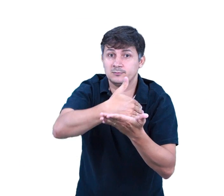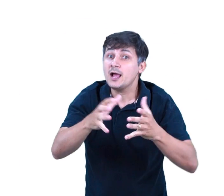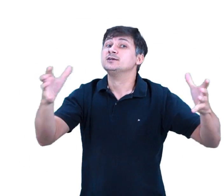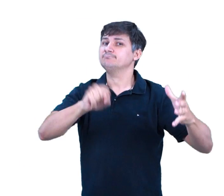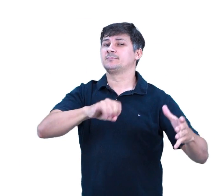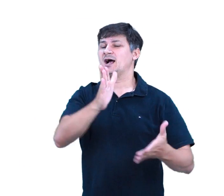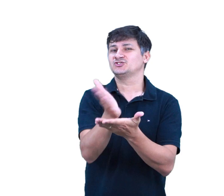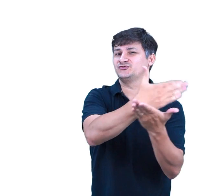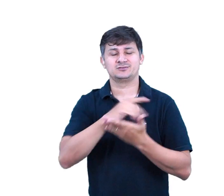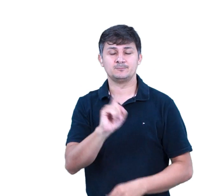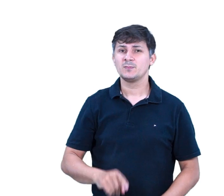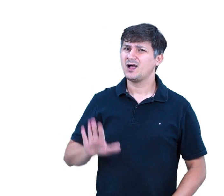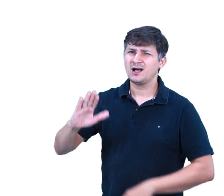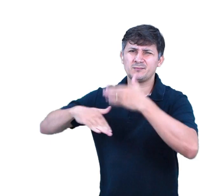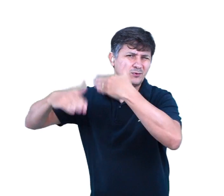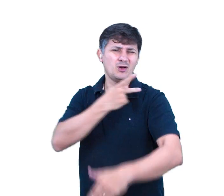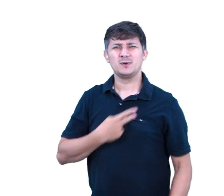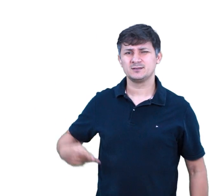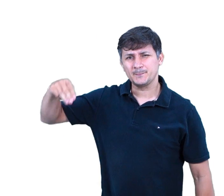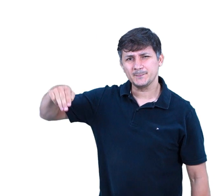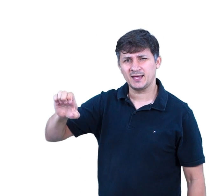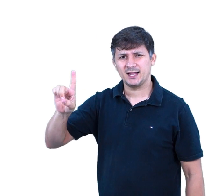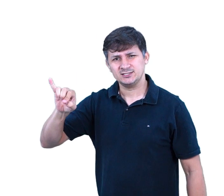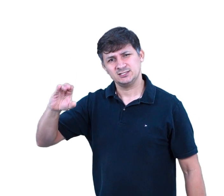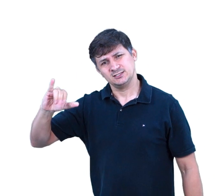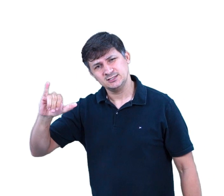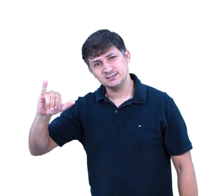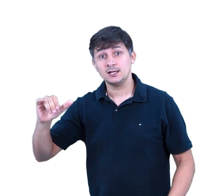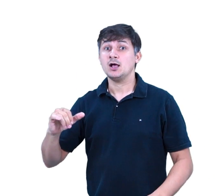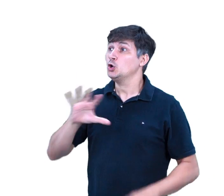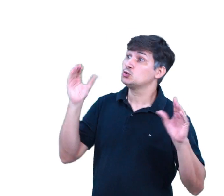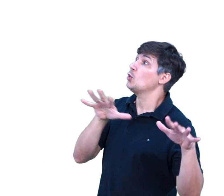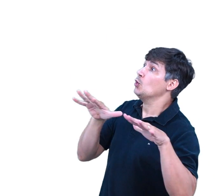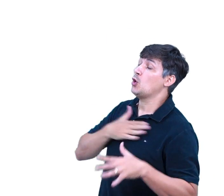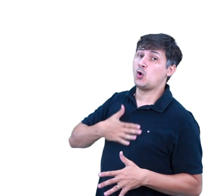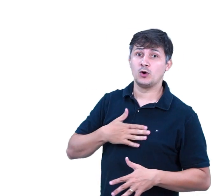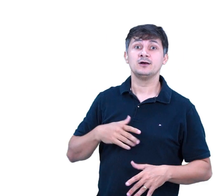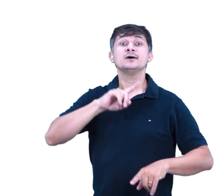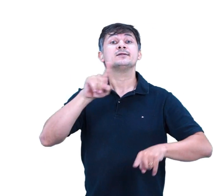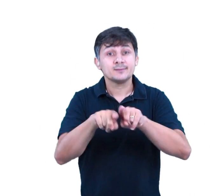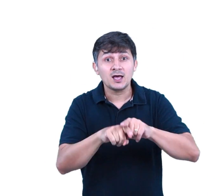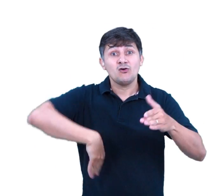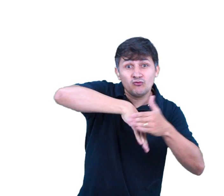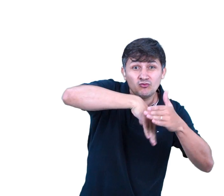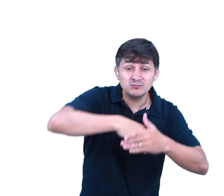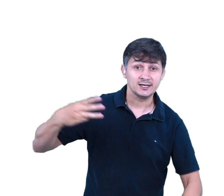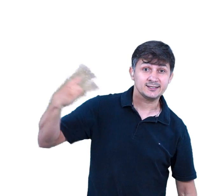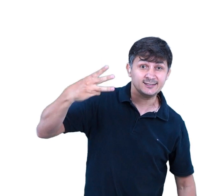a popularidade do presidente Médici era uma das mais altas da história. O tricampeonato mundial de futebol conquistado no